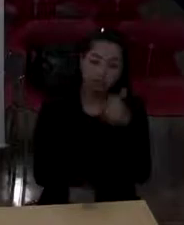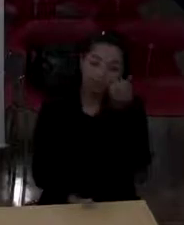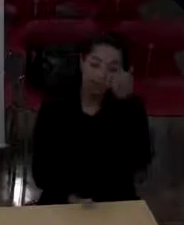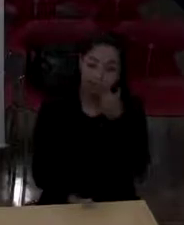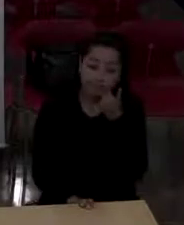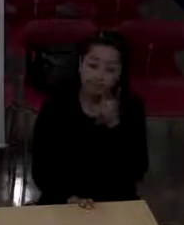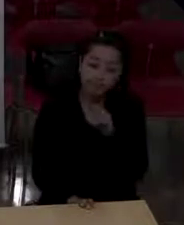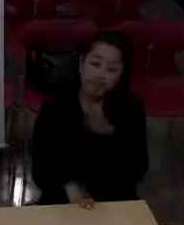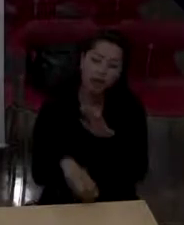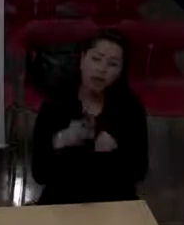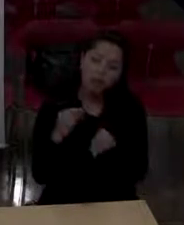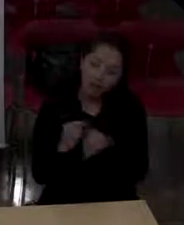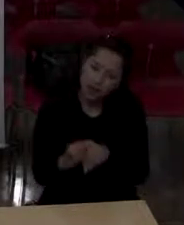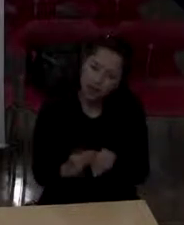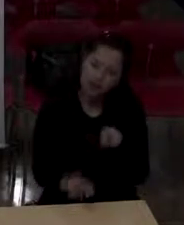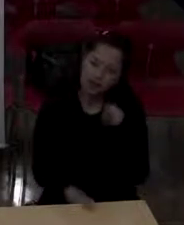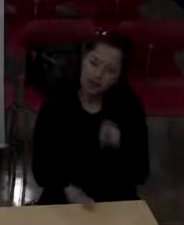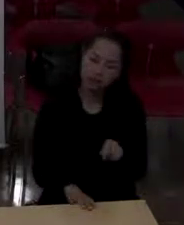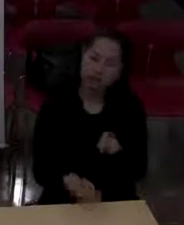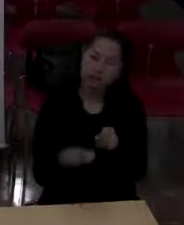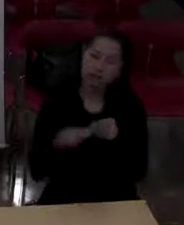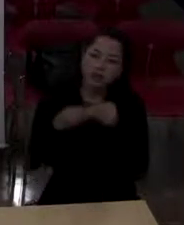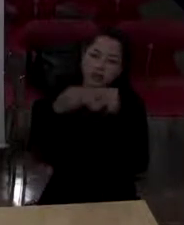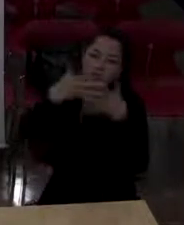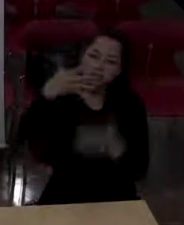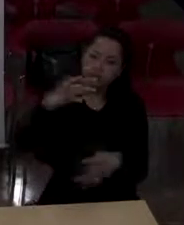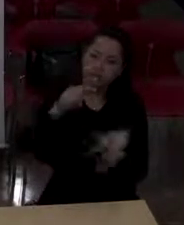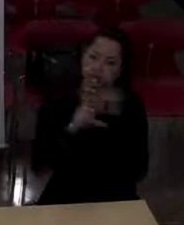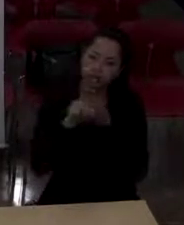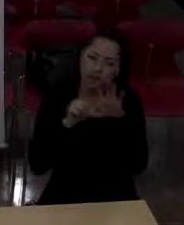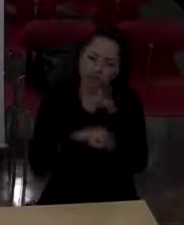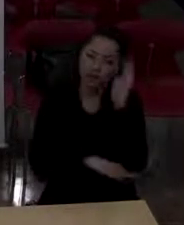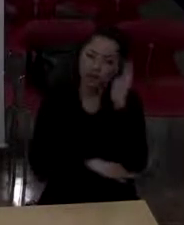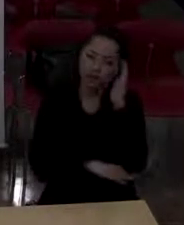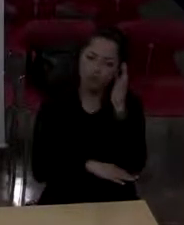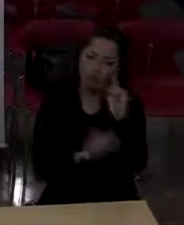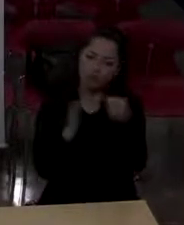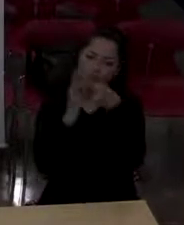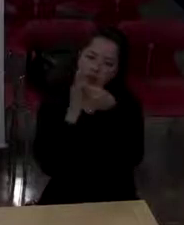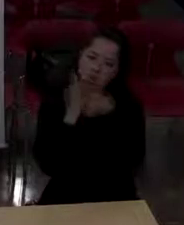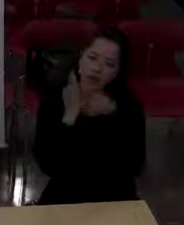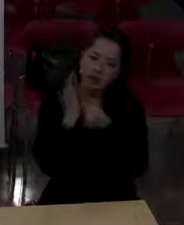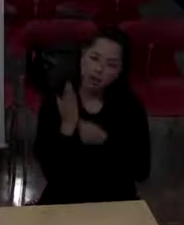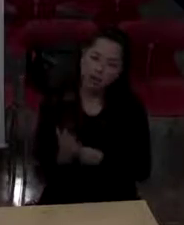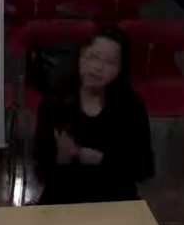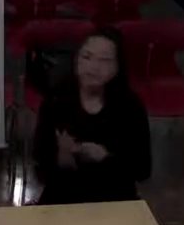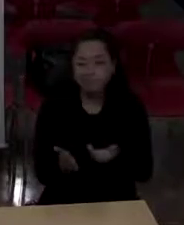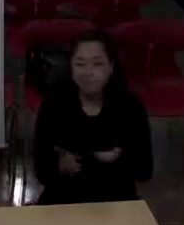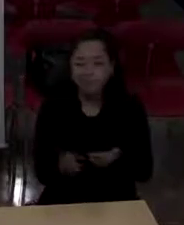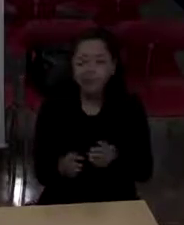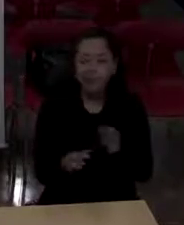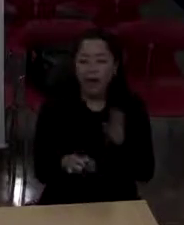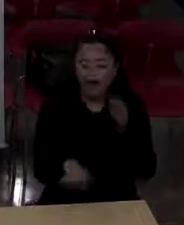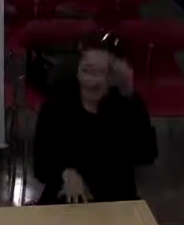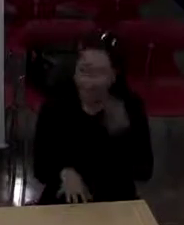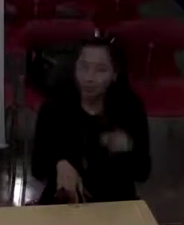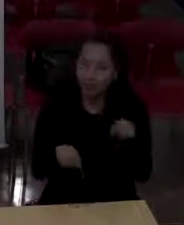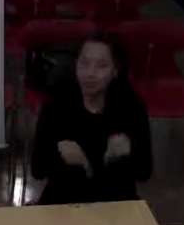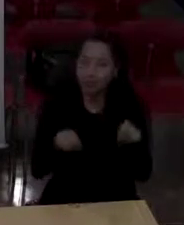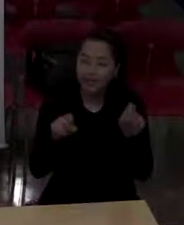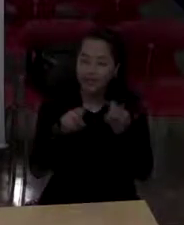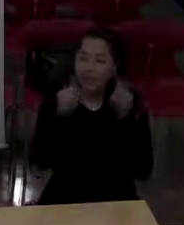las videoconferencias que hay en el año desde el INSOR. Hoy, como sabemos, estamos de pronto en el ciclo vital de primera infancia y pues